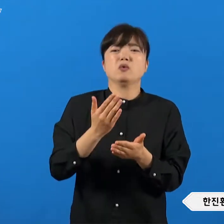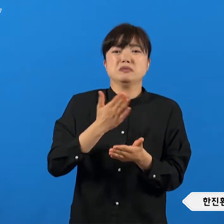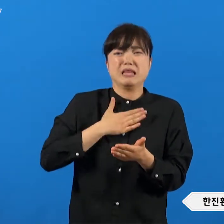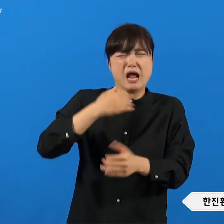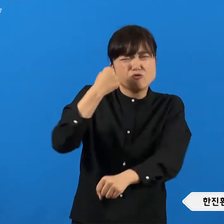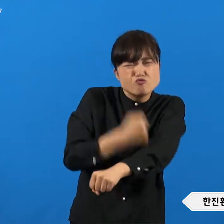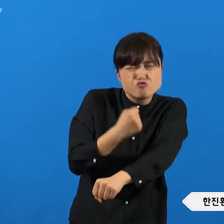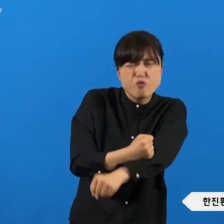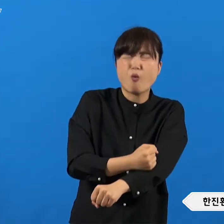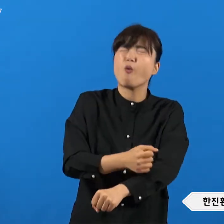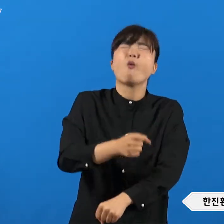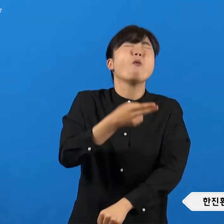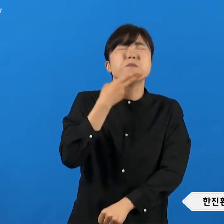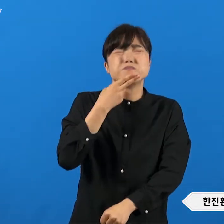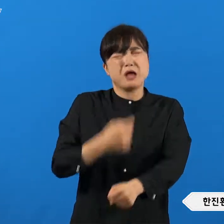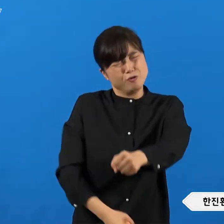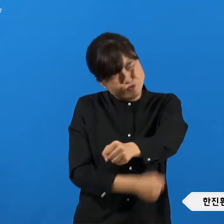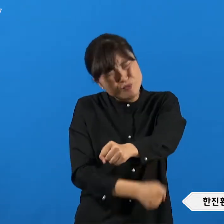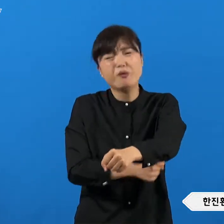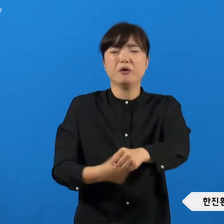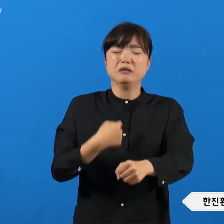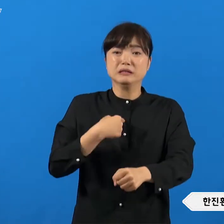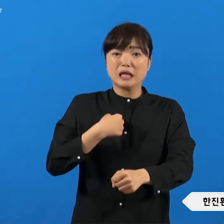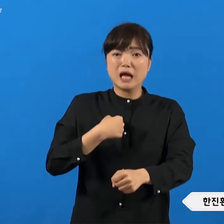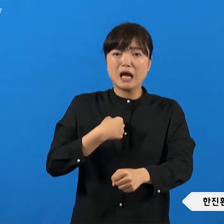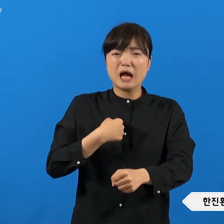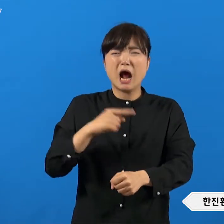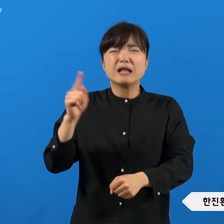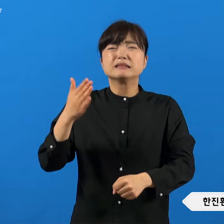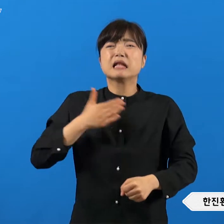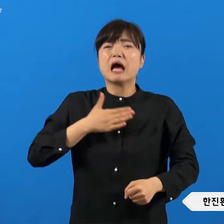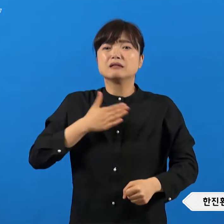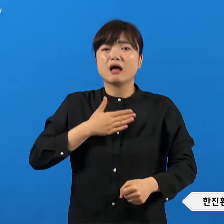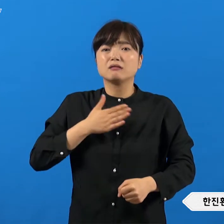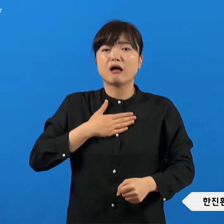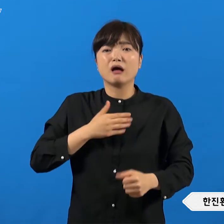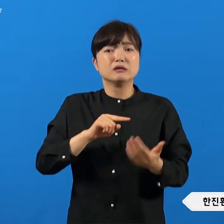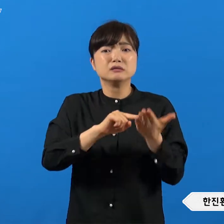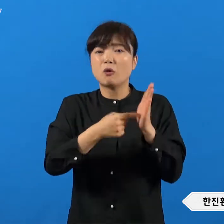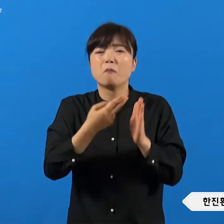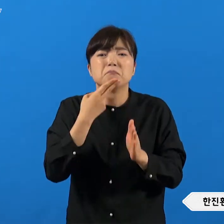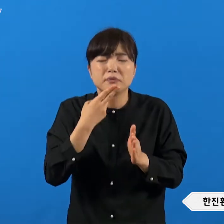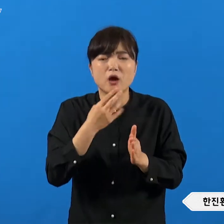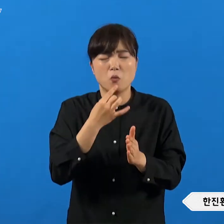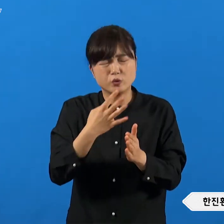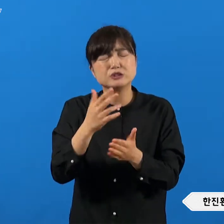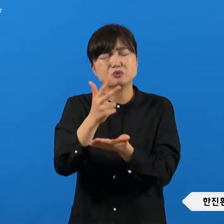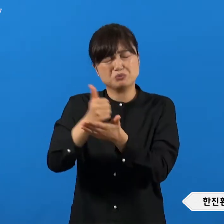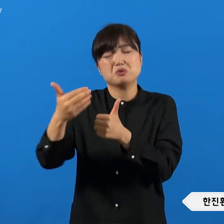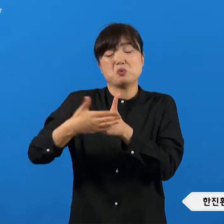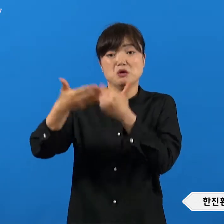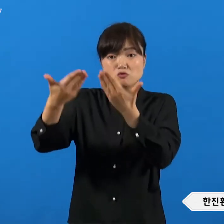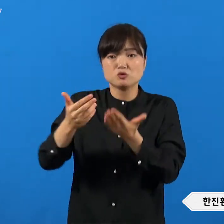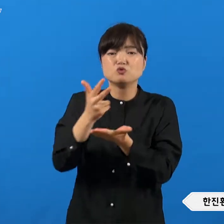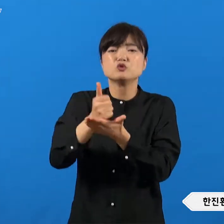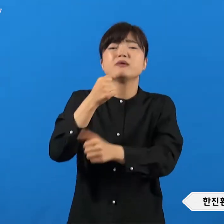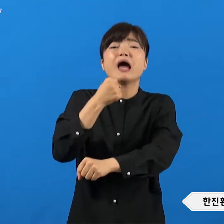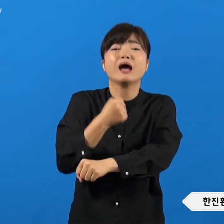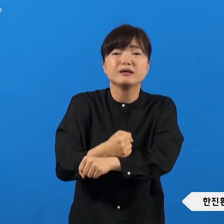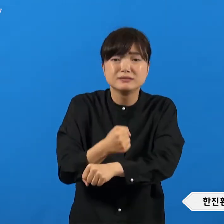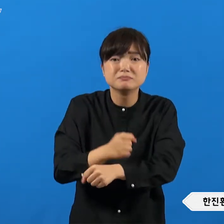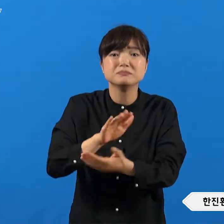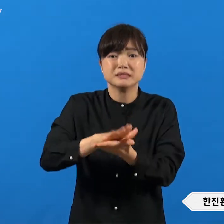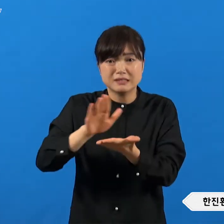내가 정말 한 것이 뭐 있느냐, 내놓을 것이 뭐가 있느냐, 다 주님이 도와주시고 주님이